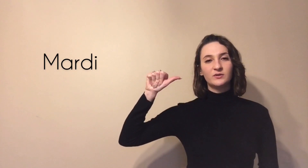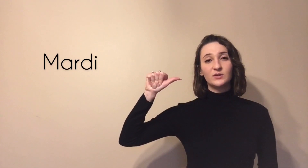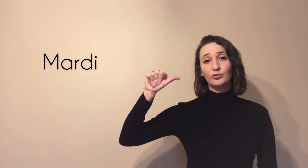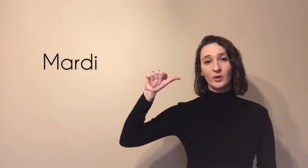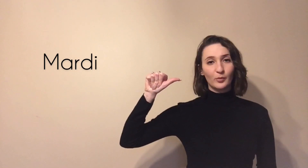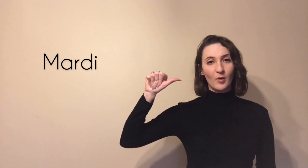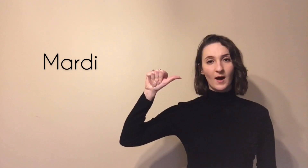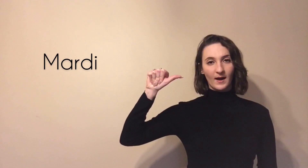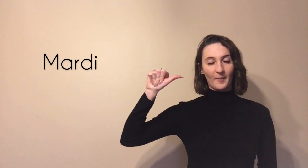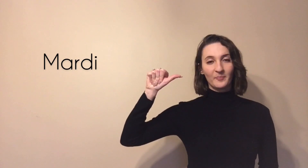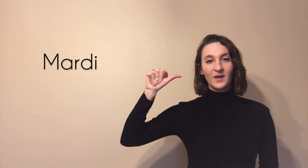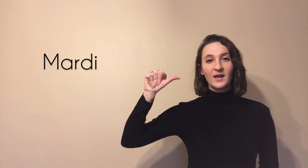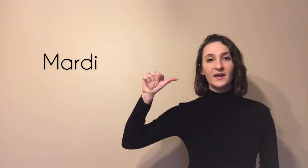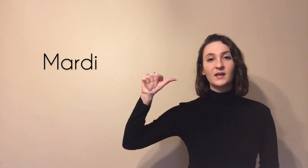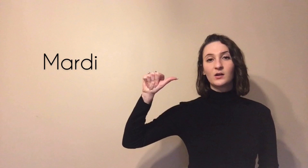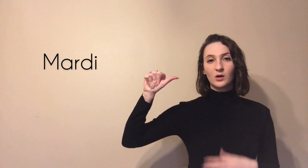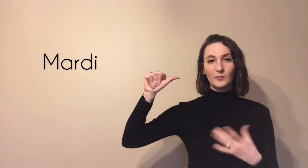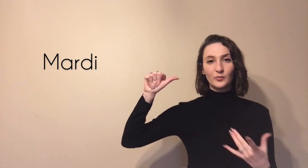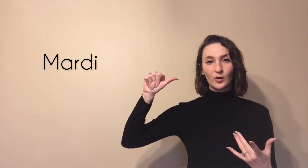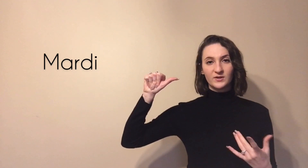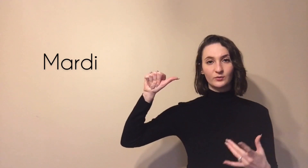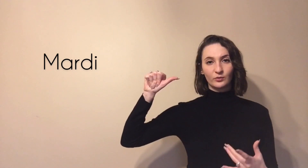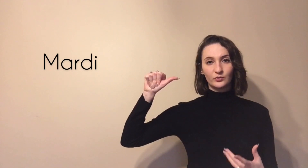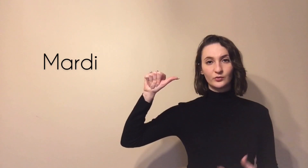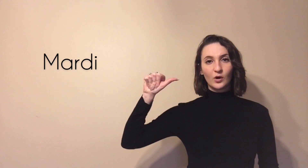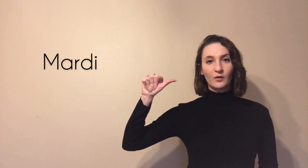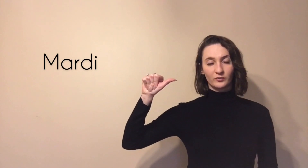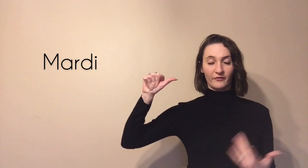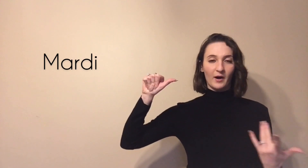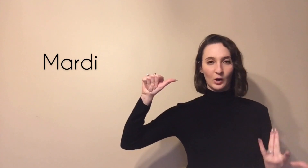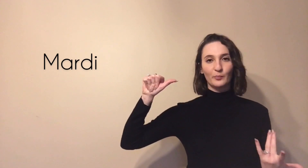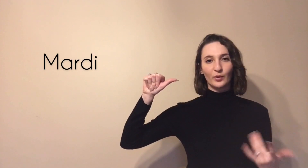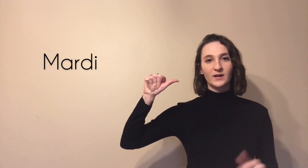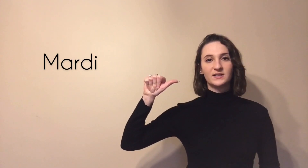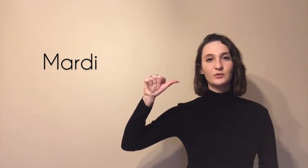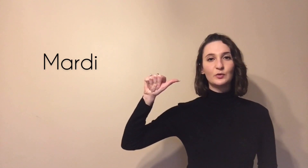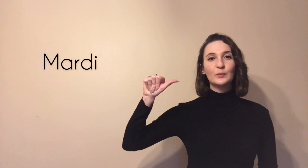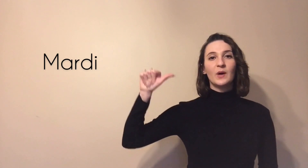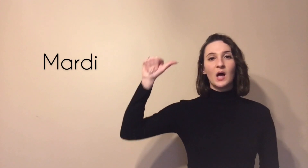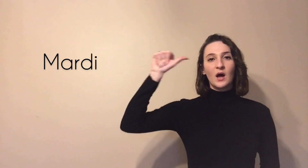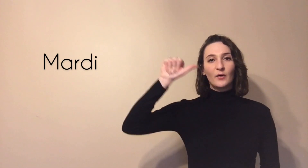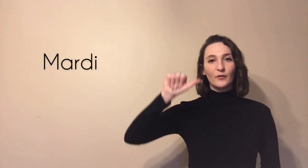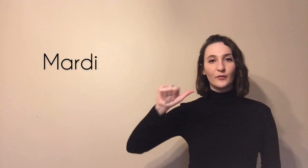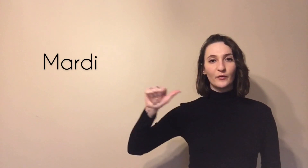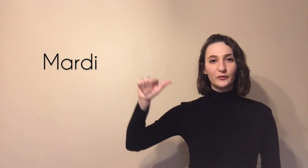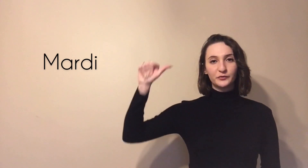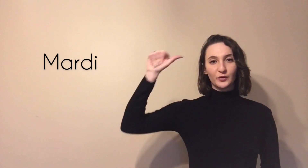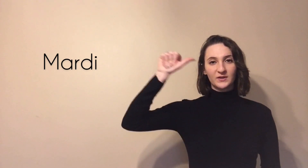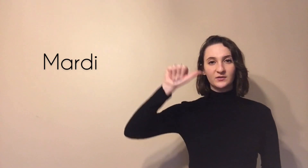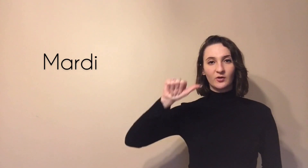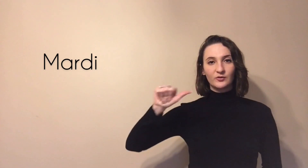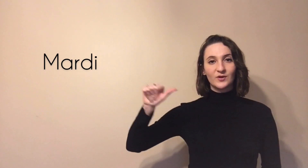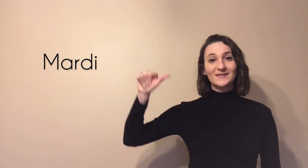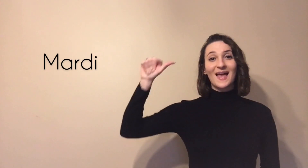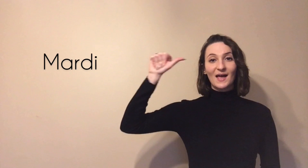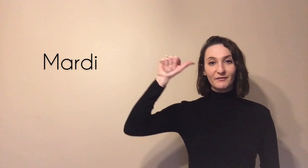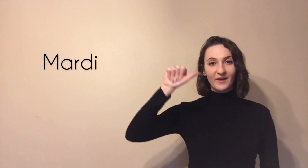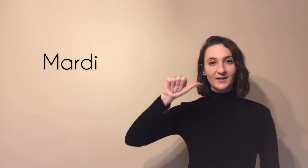tout simplement un A. Et comme pour les autres jours, enfin comme pour lundi du coup, vous tournez dans le sens inverse, donc